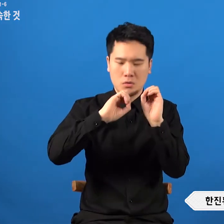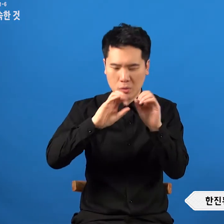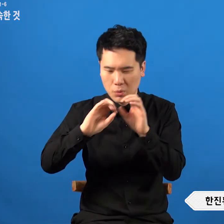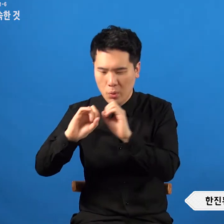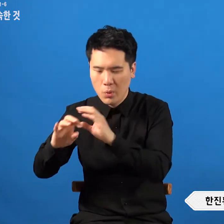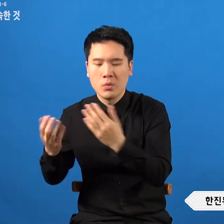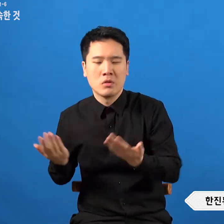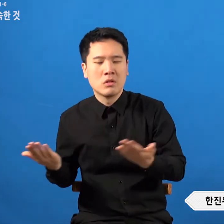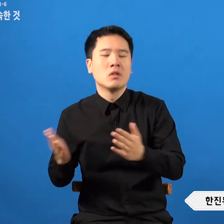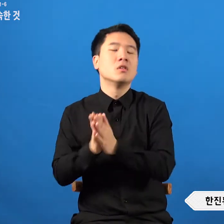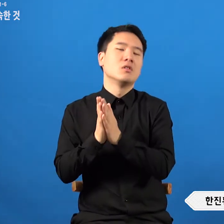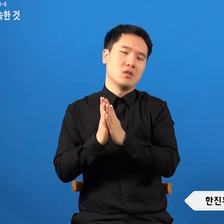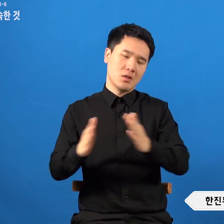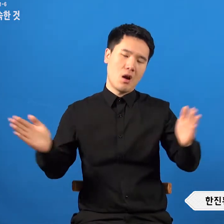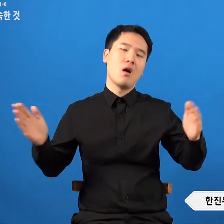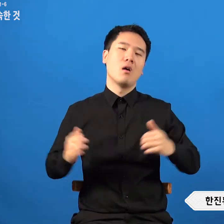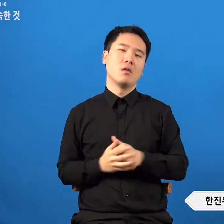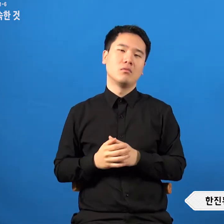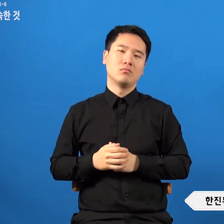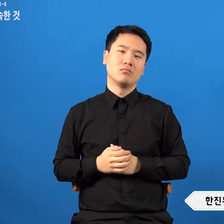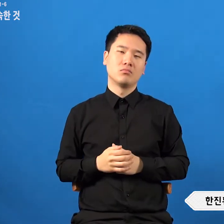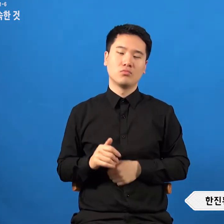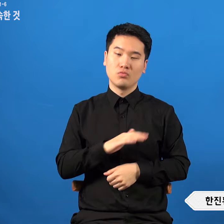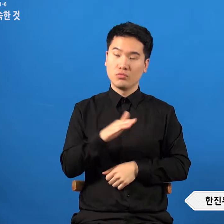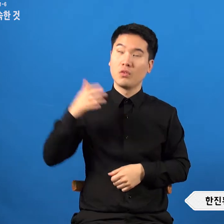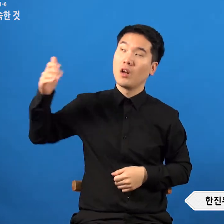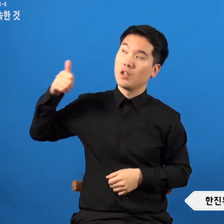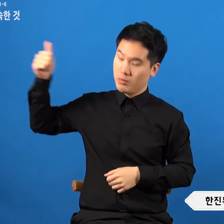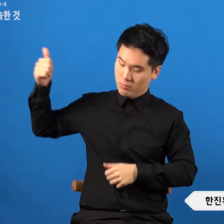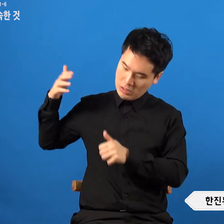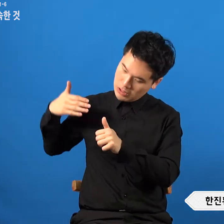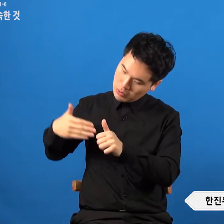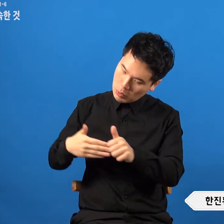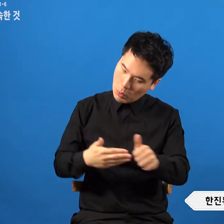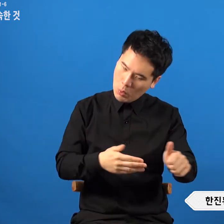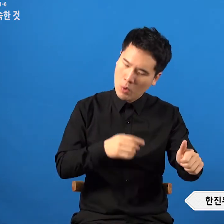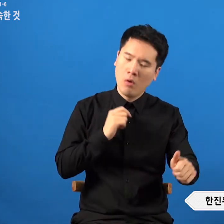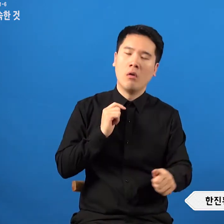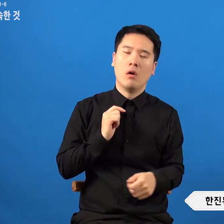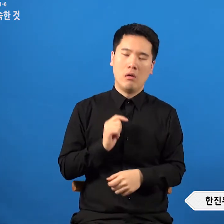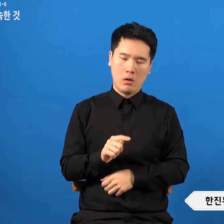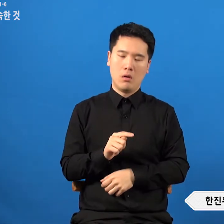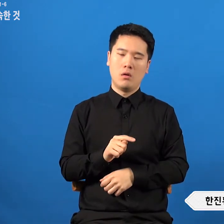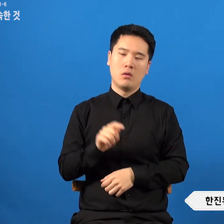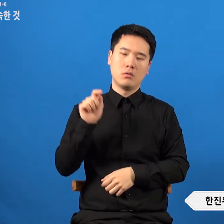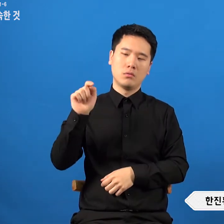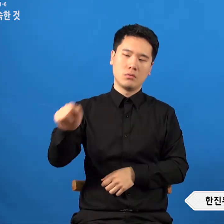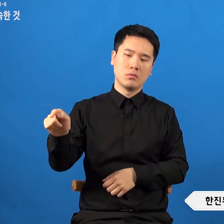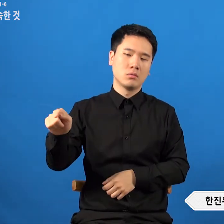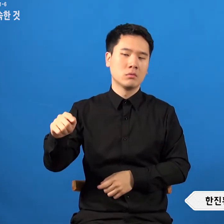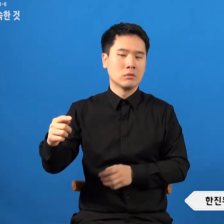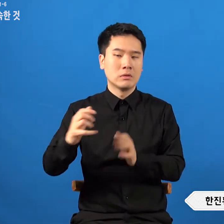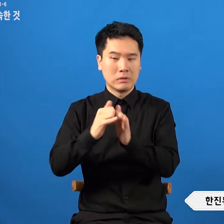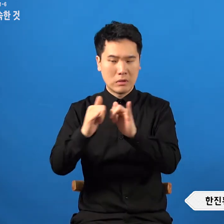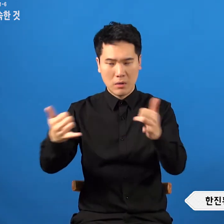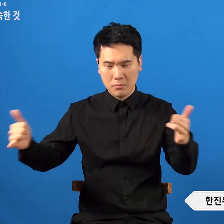하시고 우연이 아니고 인도하심이지만은 그래도 우리는 전혀 몰랐지요. 하여튼 그 북부 총회를 만나게